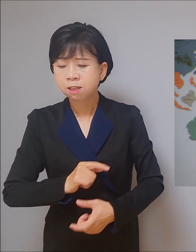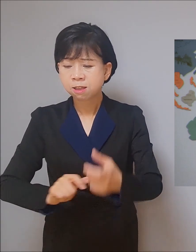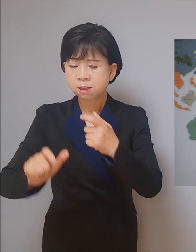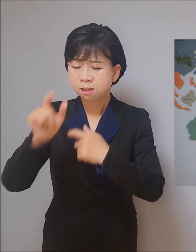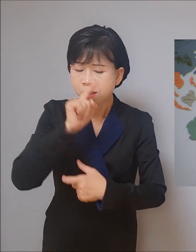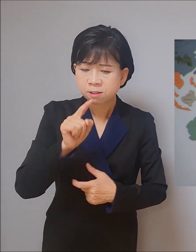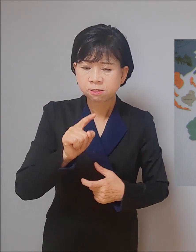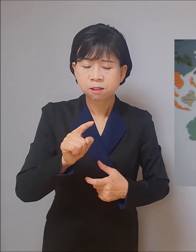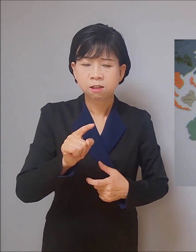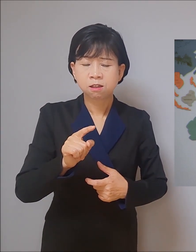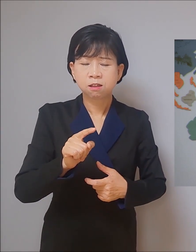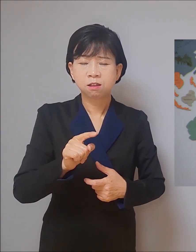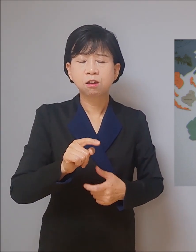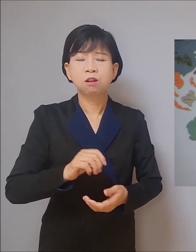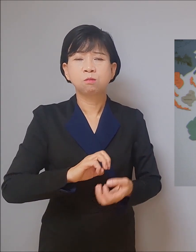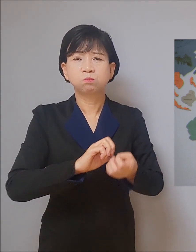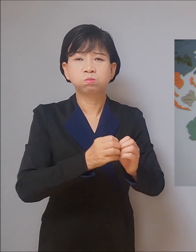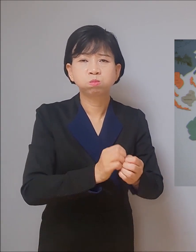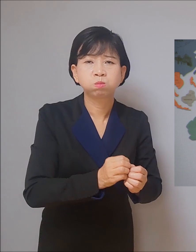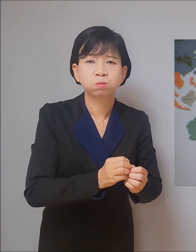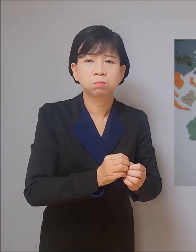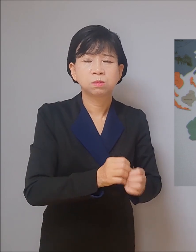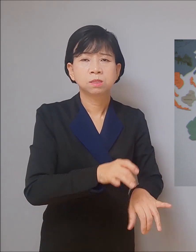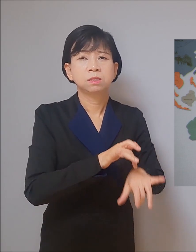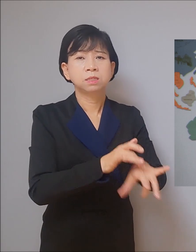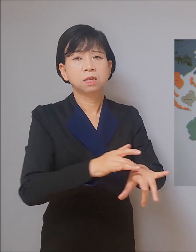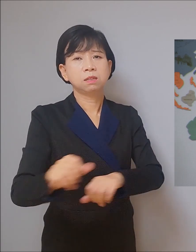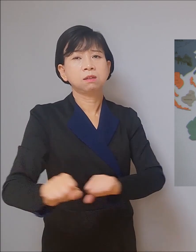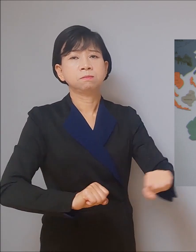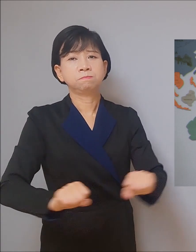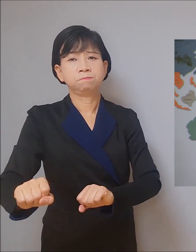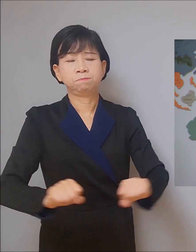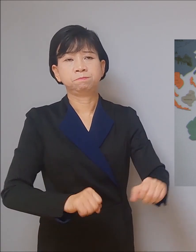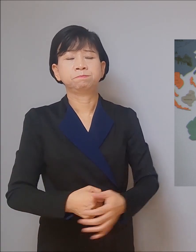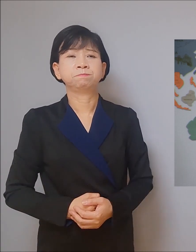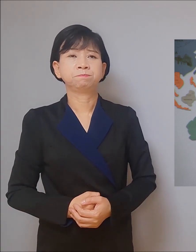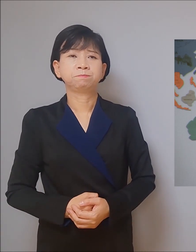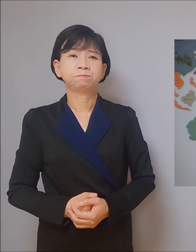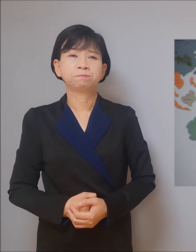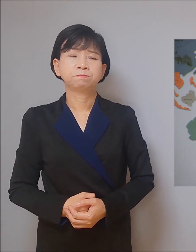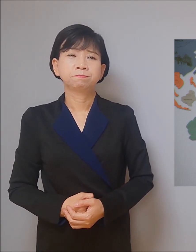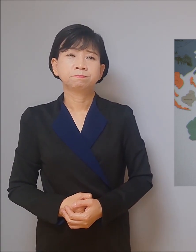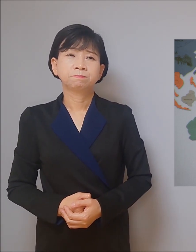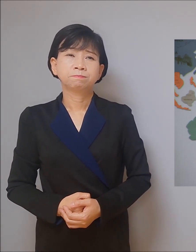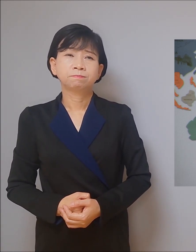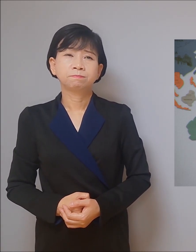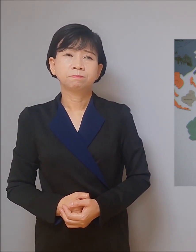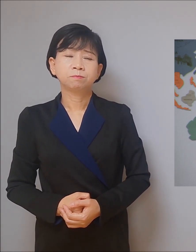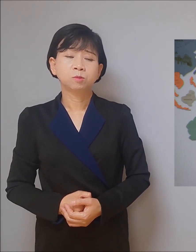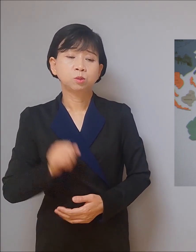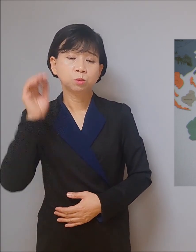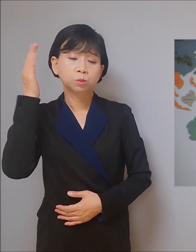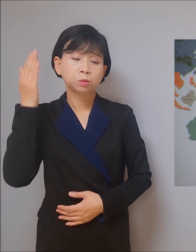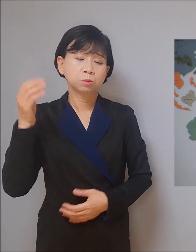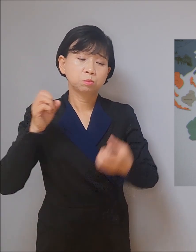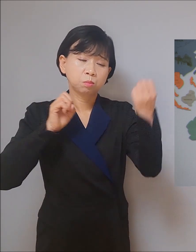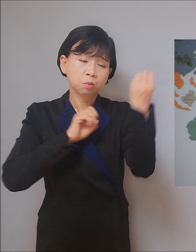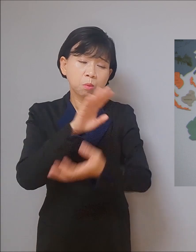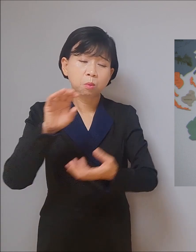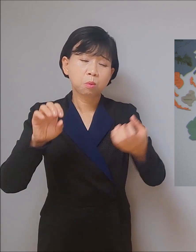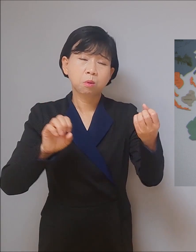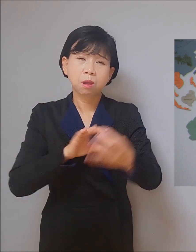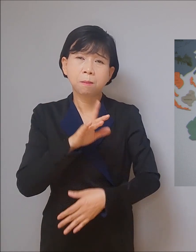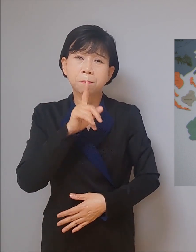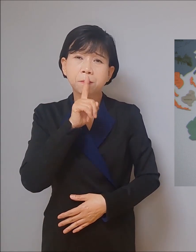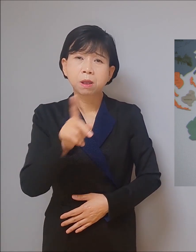악한 일을 꾸미고 있는 게 이 사단의 역사라는 것을 보여주고 있는 겁니다. 요즘 우리를 혼란스럽게 하는